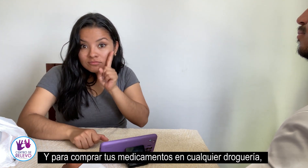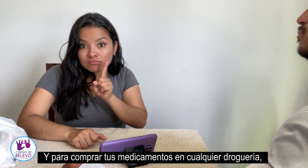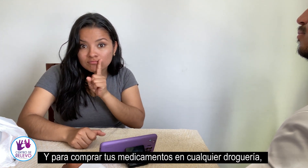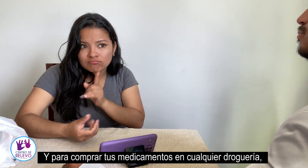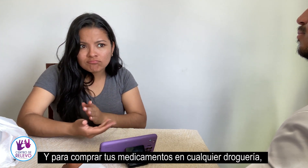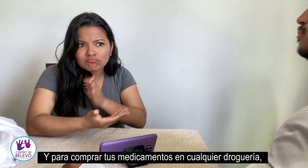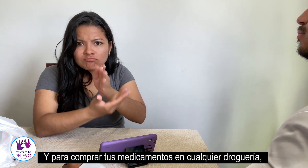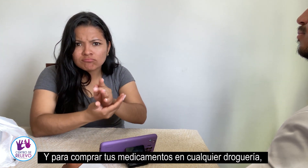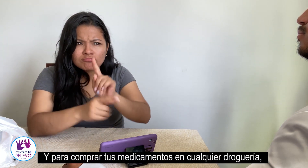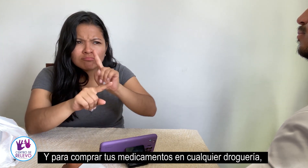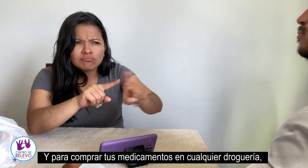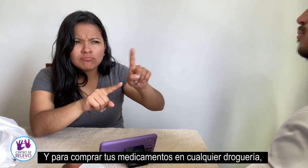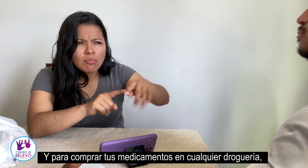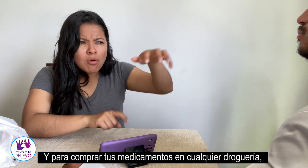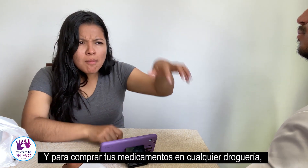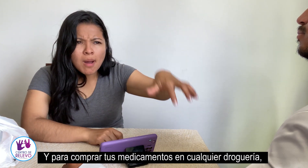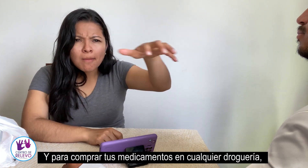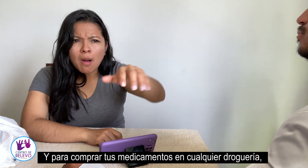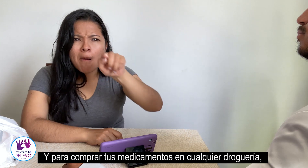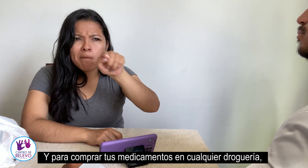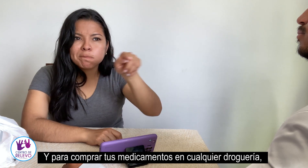Y para comprar tus medicamentos en cualquier droguería,